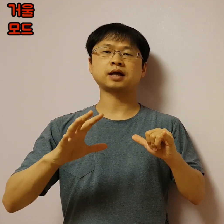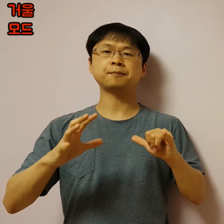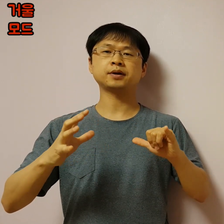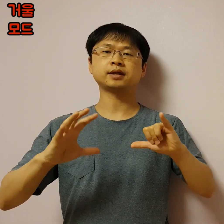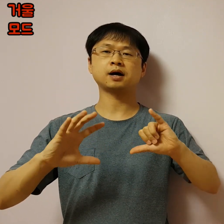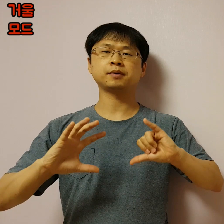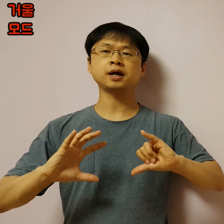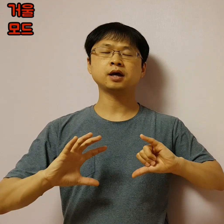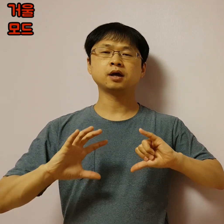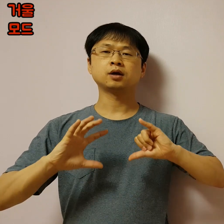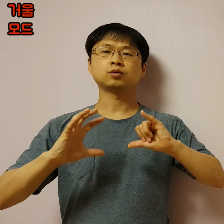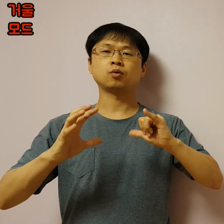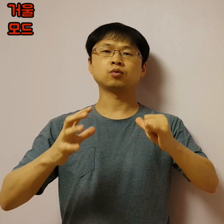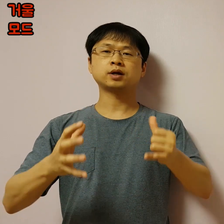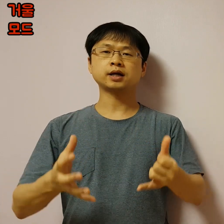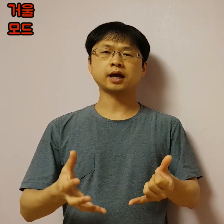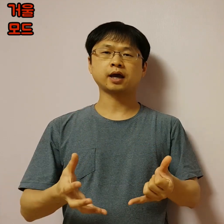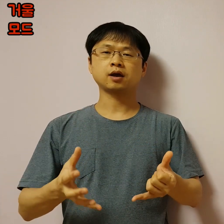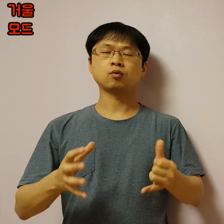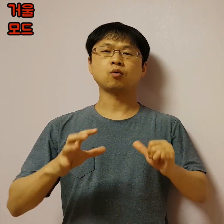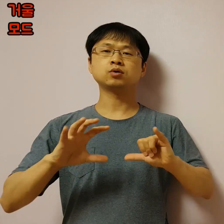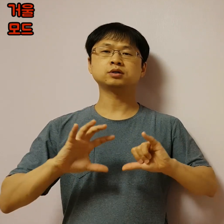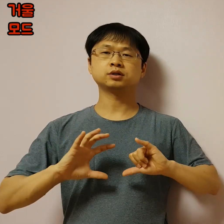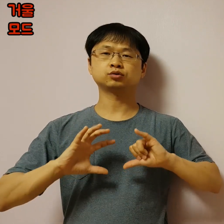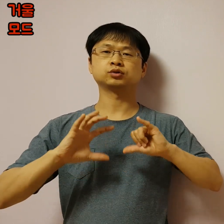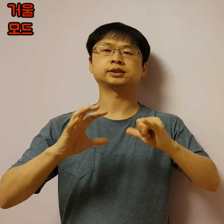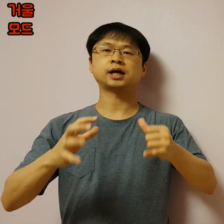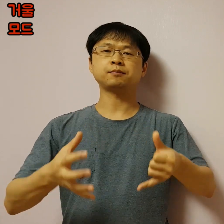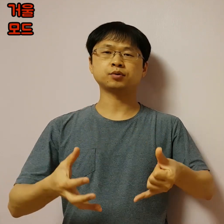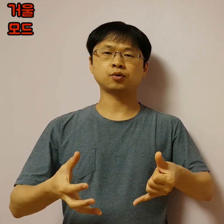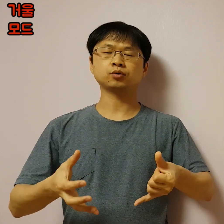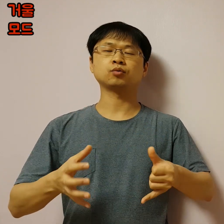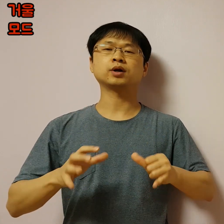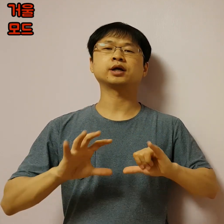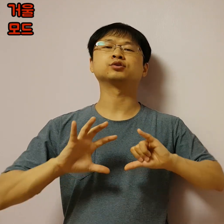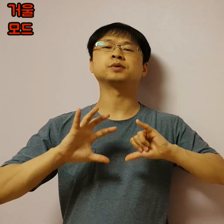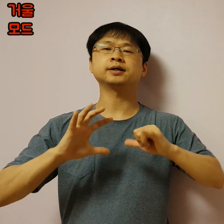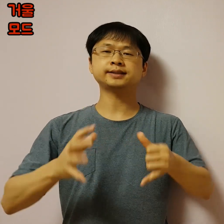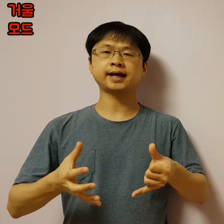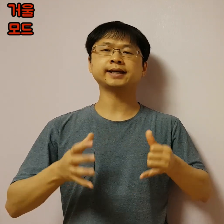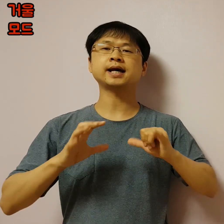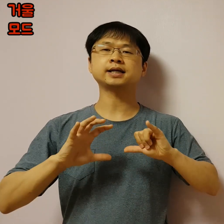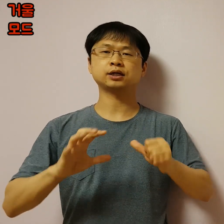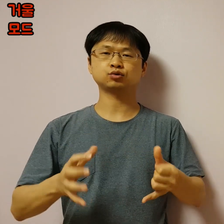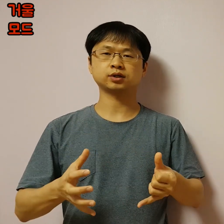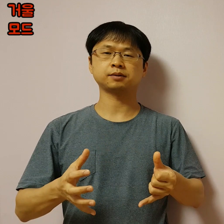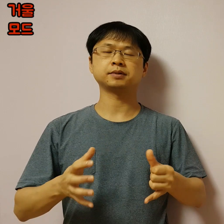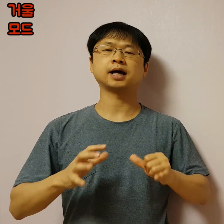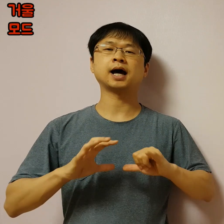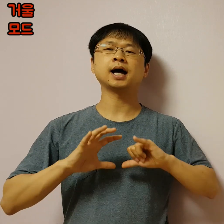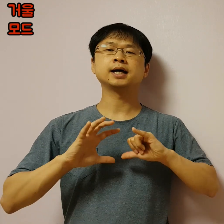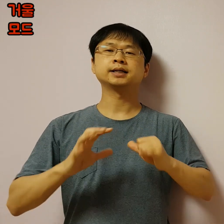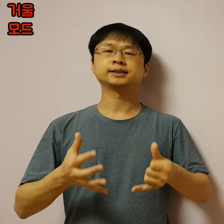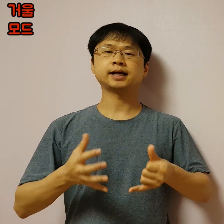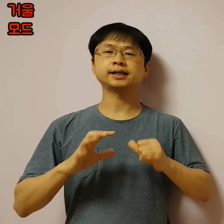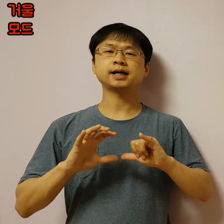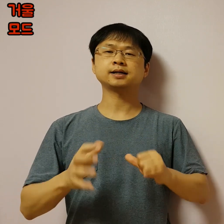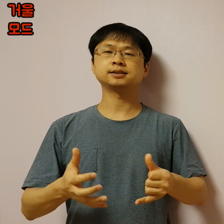다 편 다음에 동그랗게 공을 그려주듯이 앞으로 동그랗게 해주면 세상이라는 수어가 됩니다.